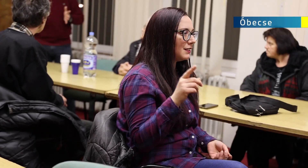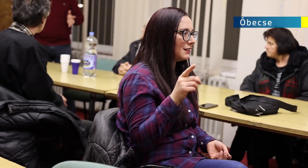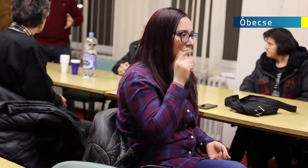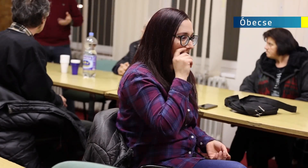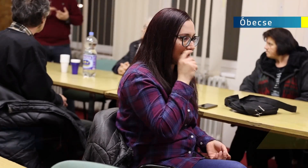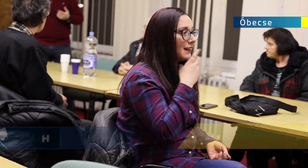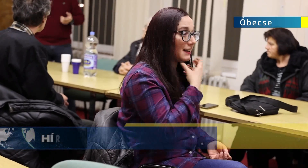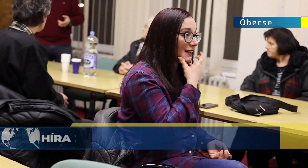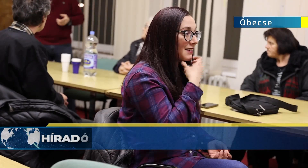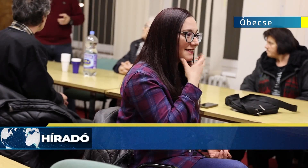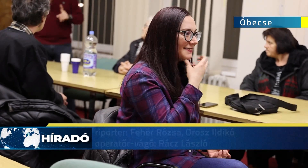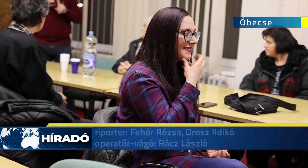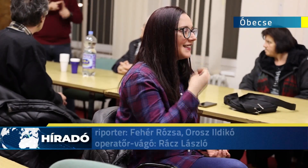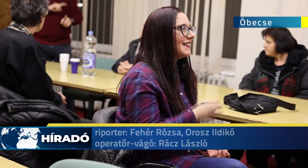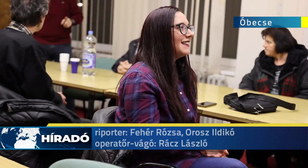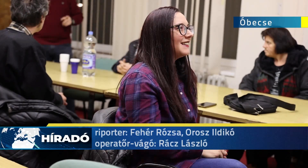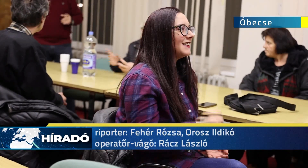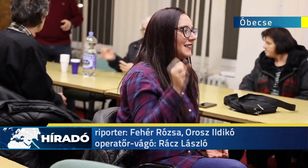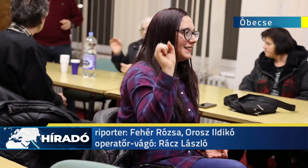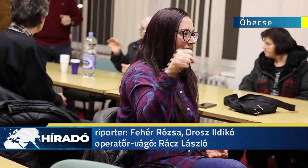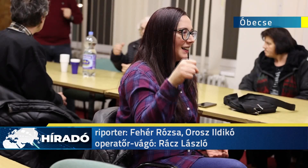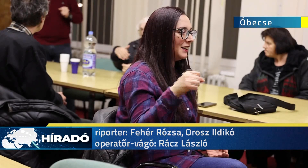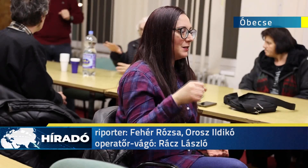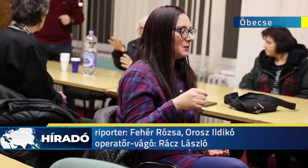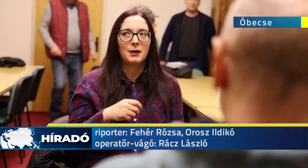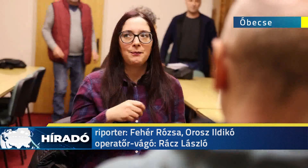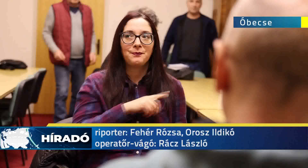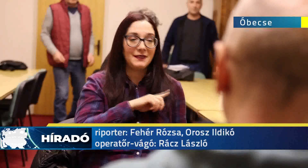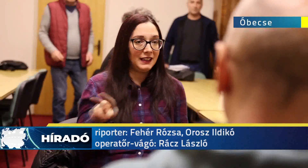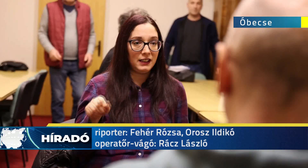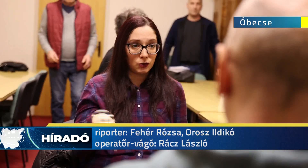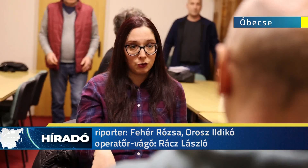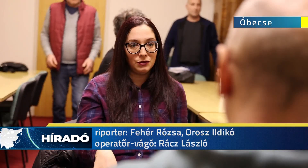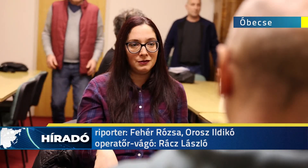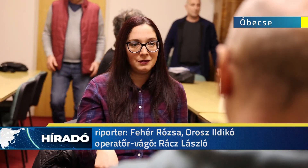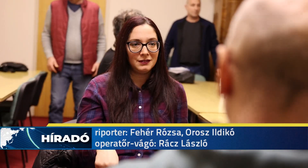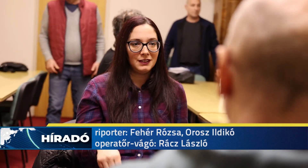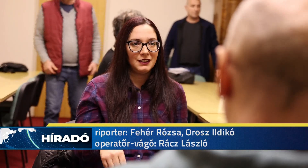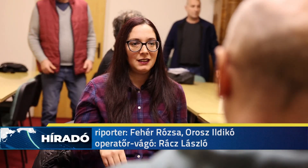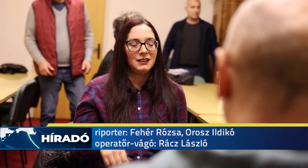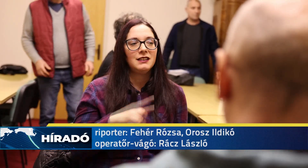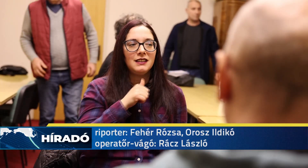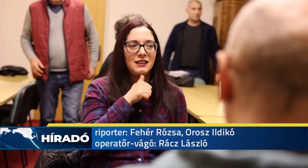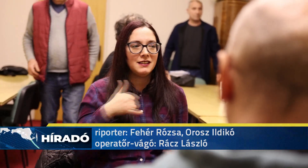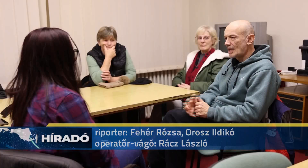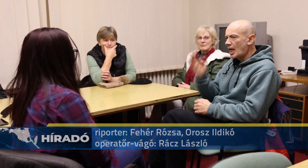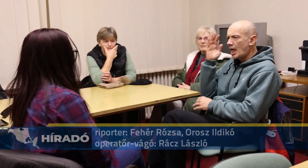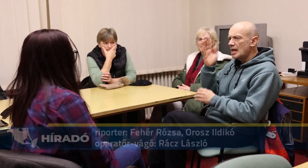kőműves tía már jelelve is el tudja mondani siket és nagyot halló ismerőseinek mit csinált szombaton pedig csak három és fél hónapon át